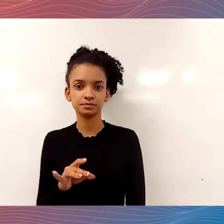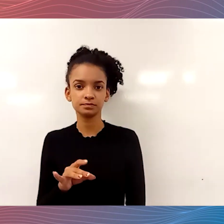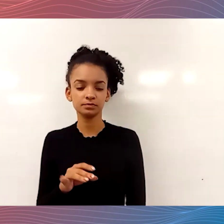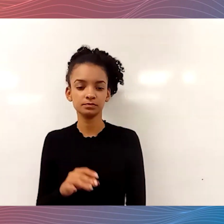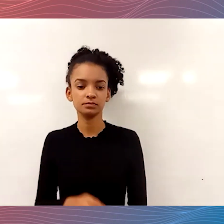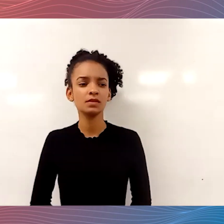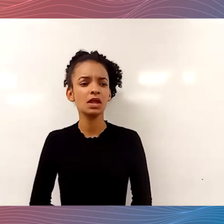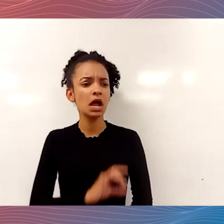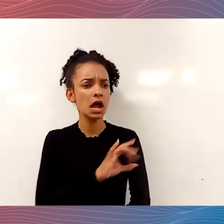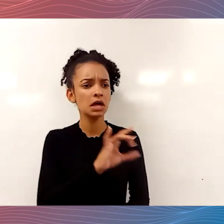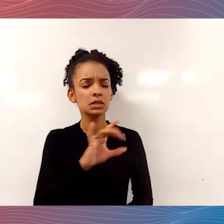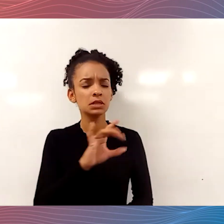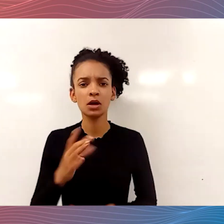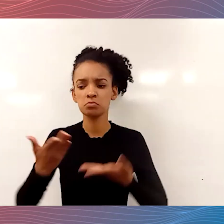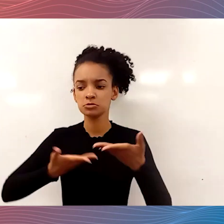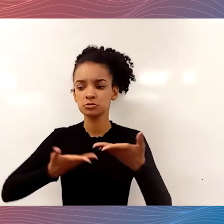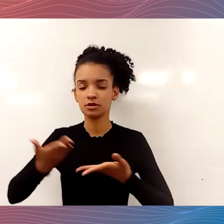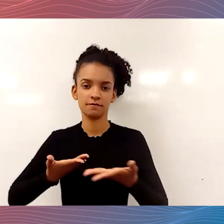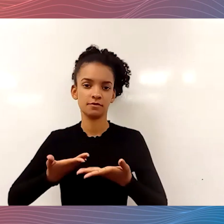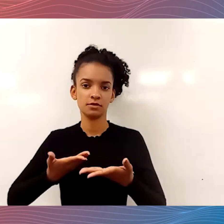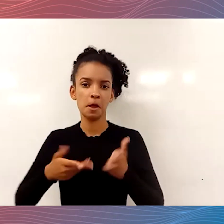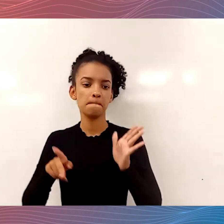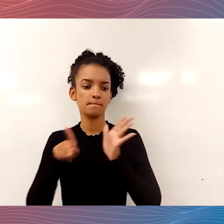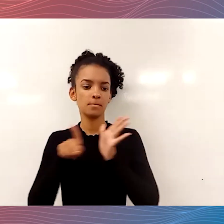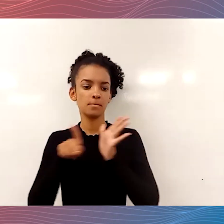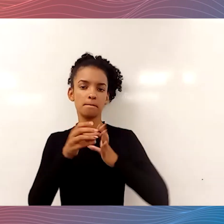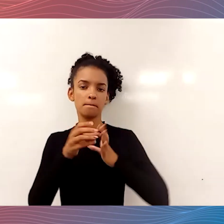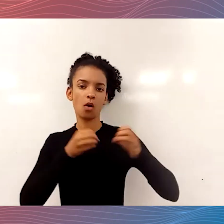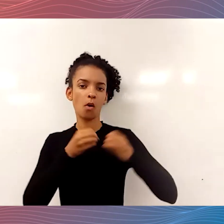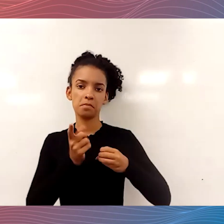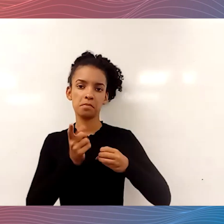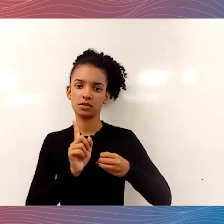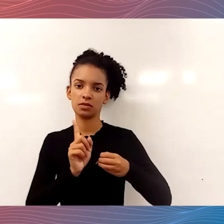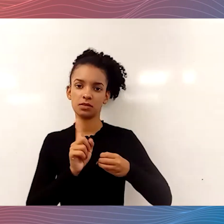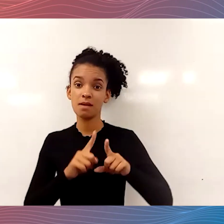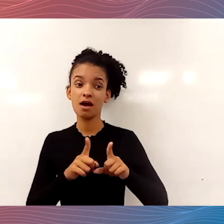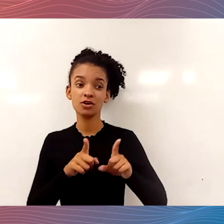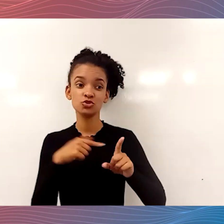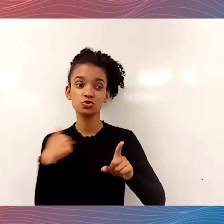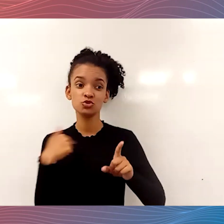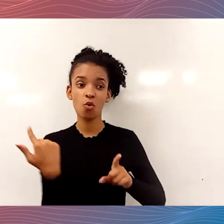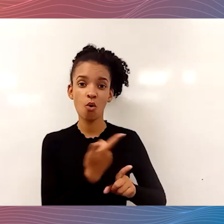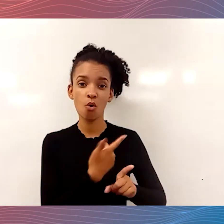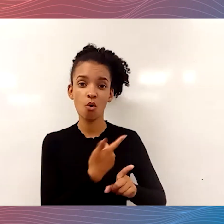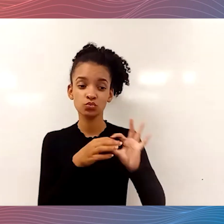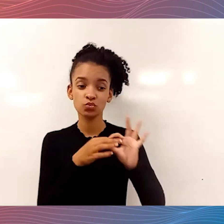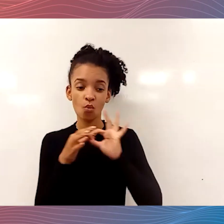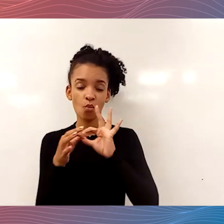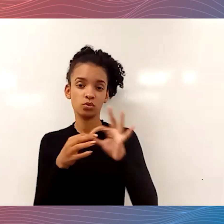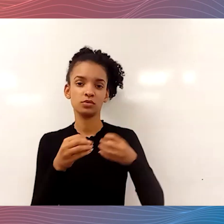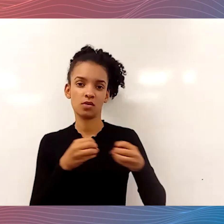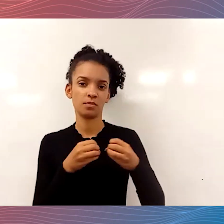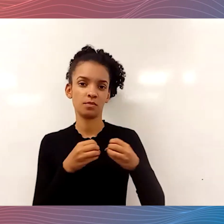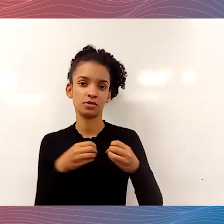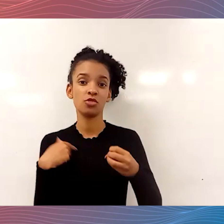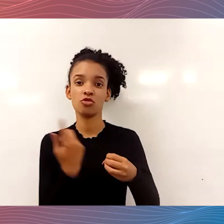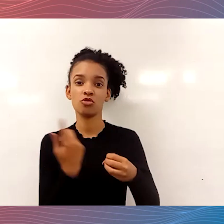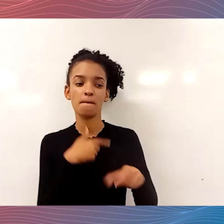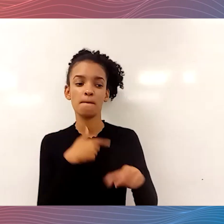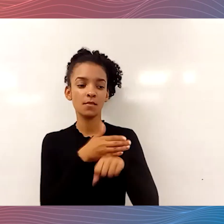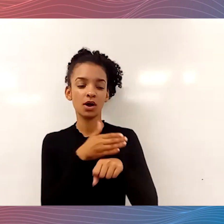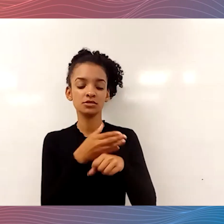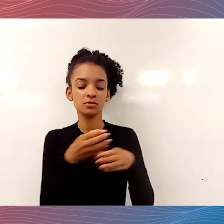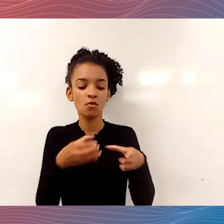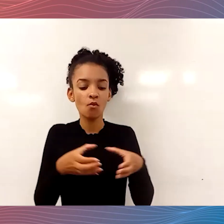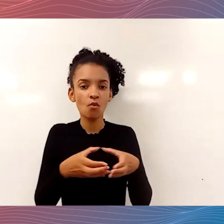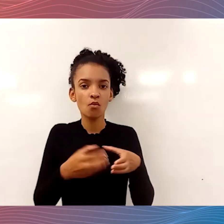fazendo sua própria obra, nós estamos fazendo uma só obra. Nós estamos jogando para um time com um só alvo, não é isso? Para a obra